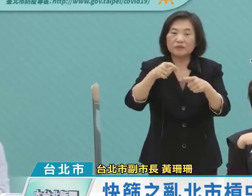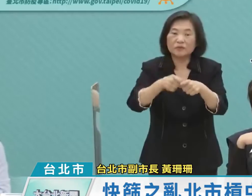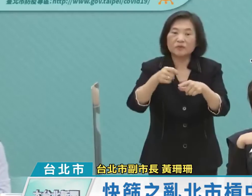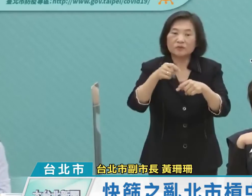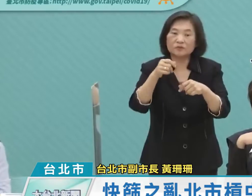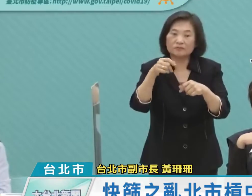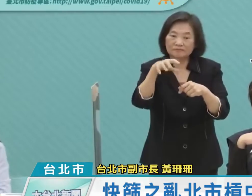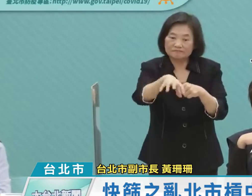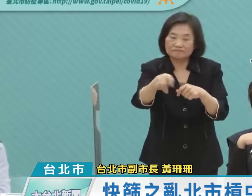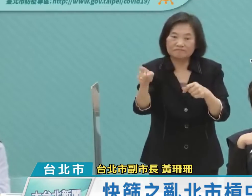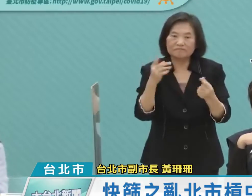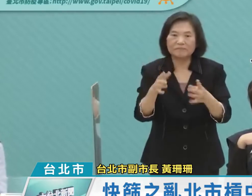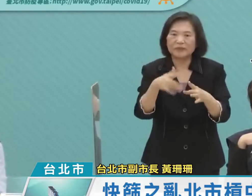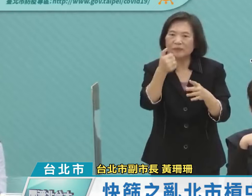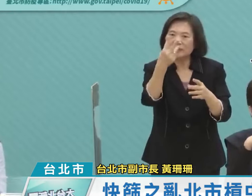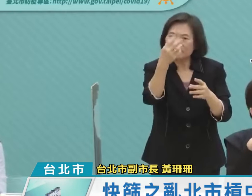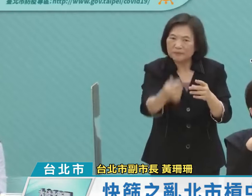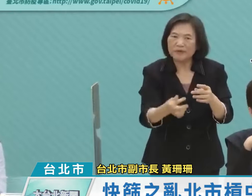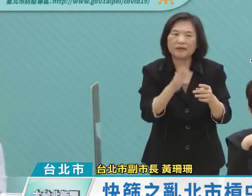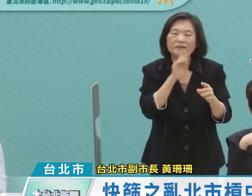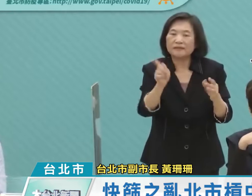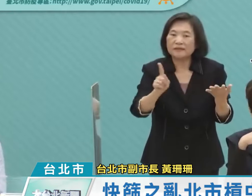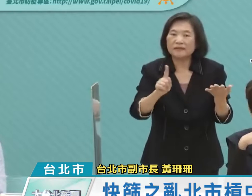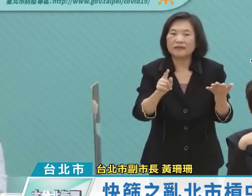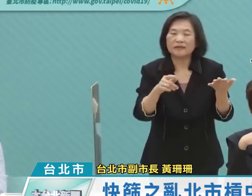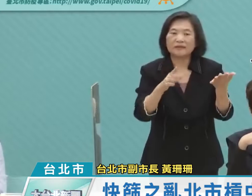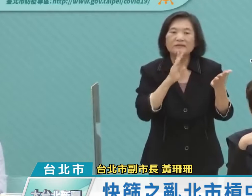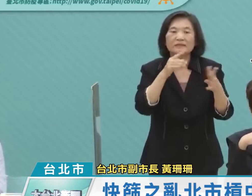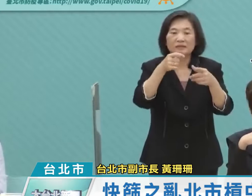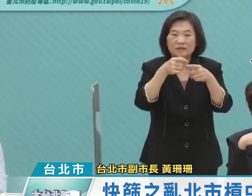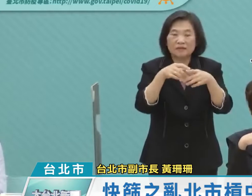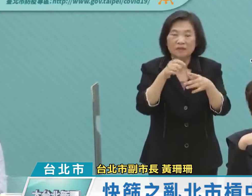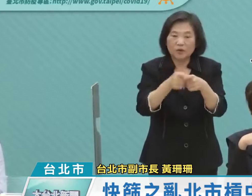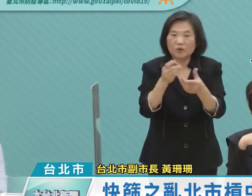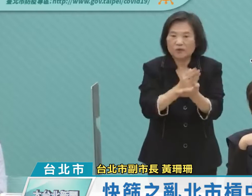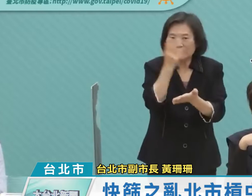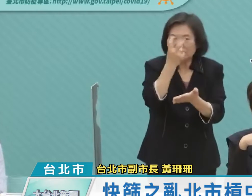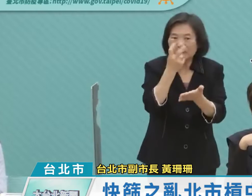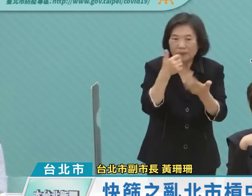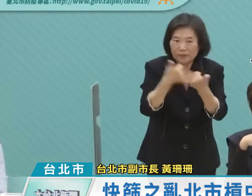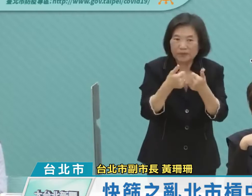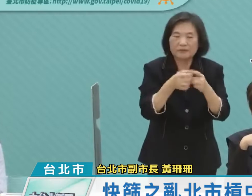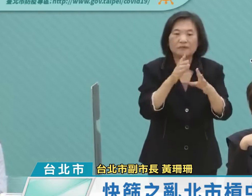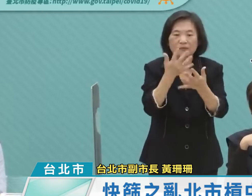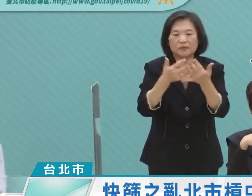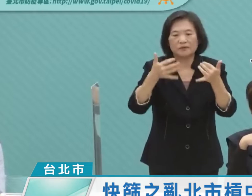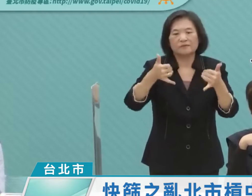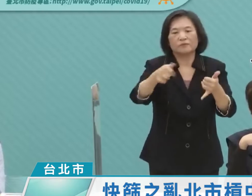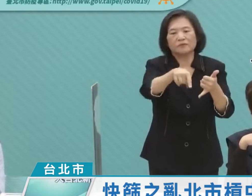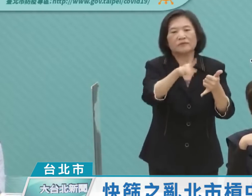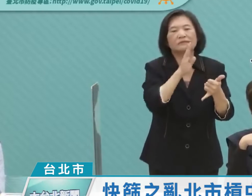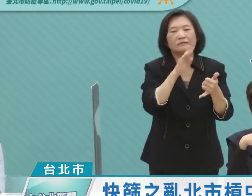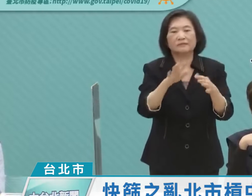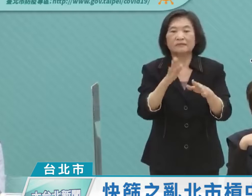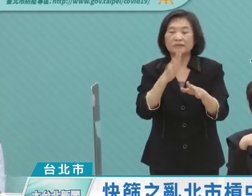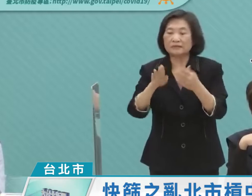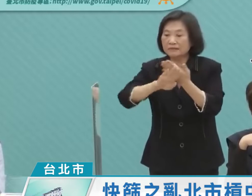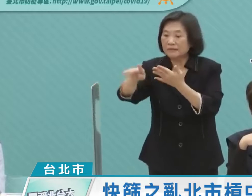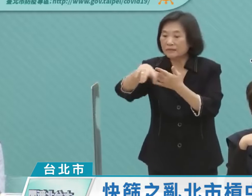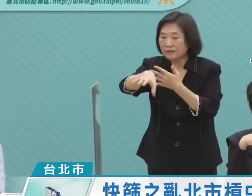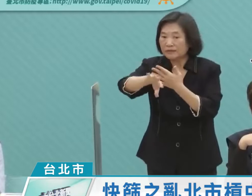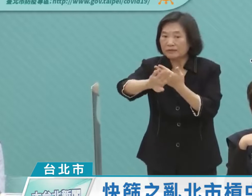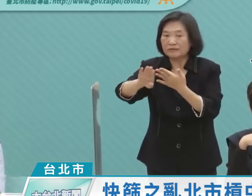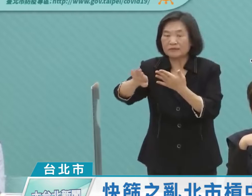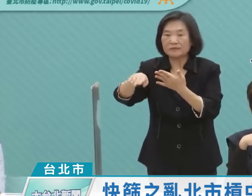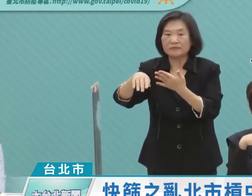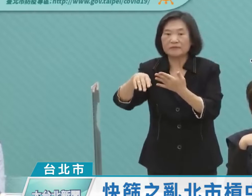刚刚你看到的那个什么53万多，是用工程会的采购网站去抓的，但是共同供应契约不会在